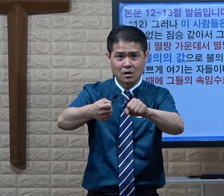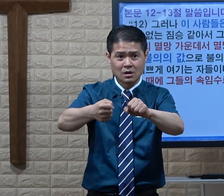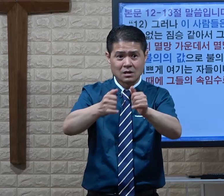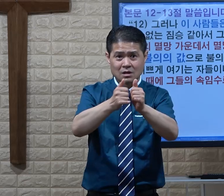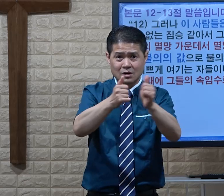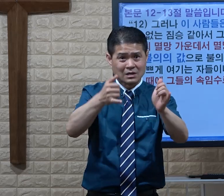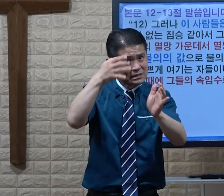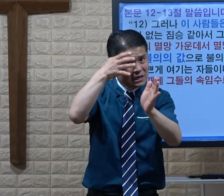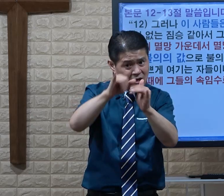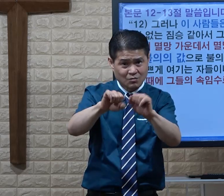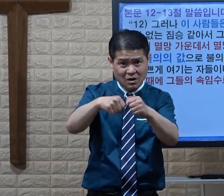이 동물을